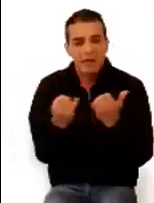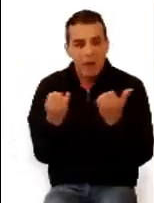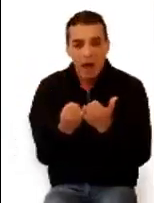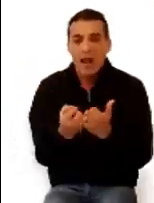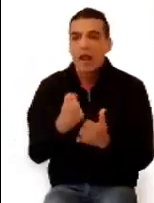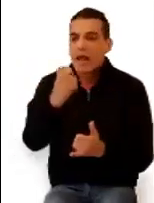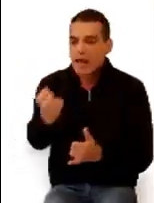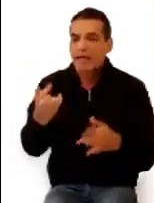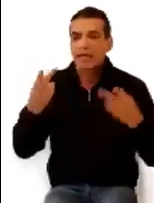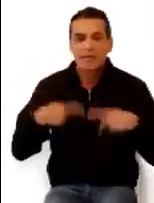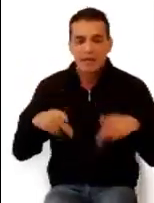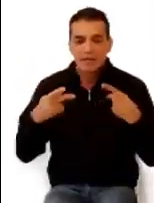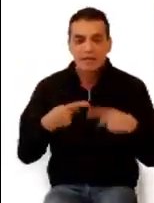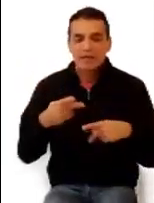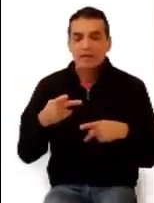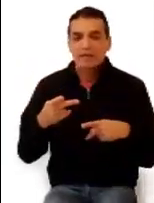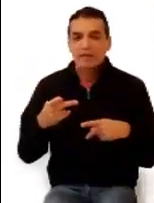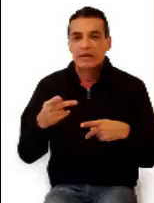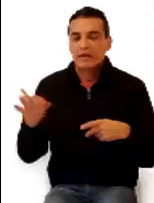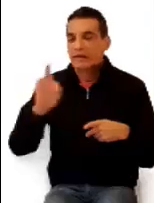a quienes nos hayan ofendido.